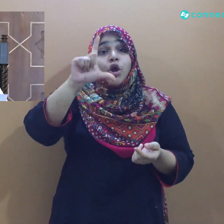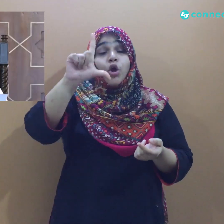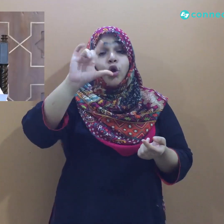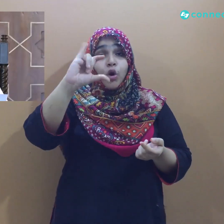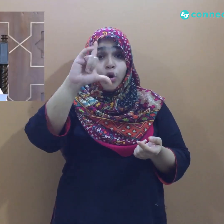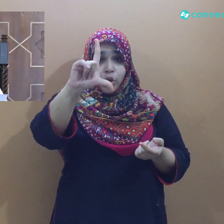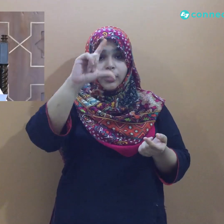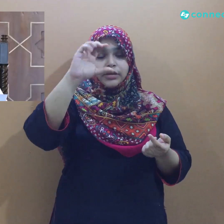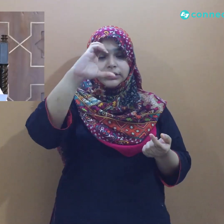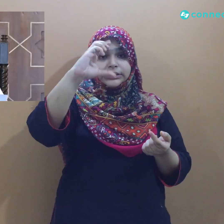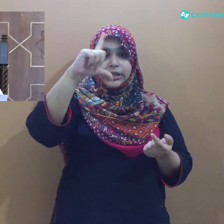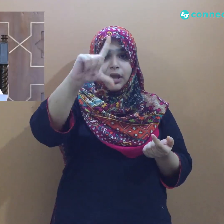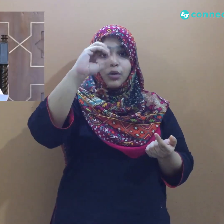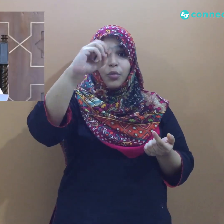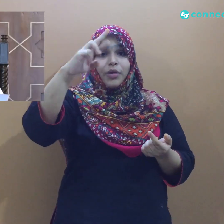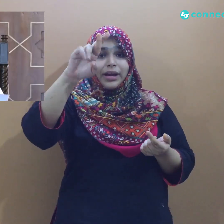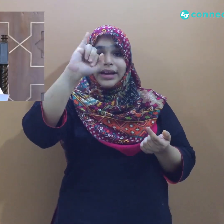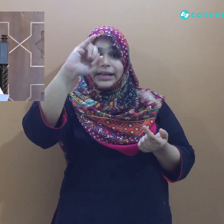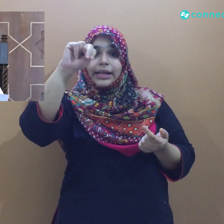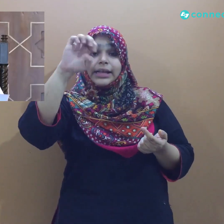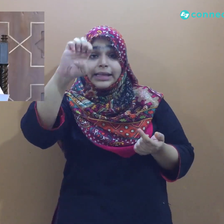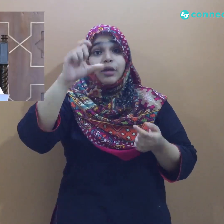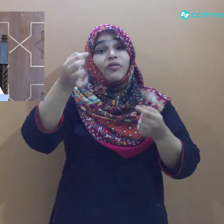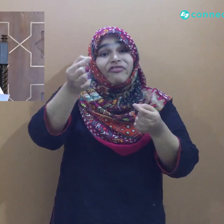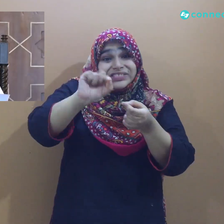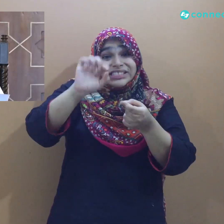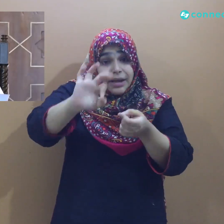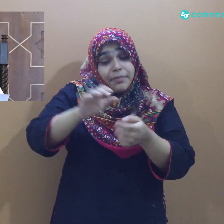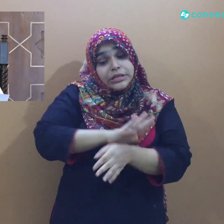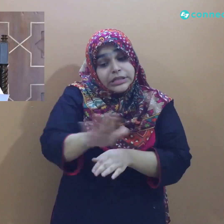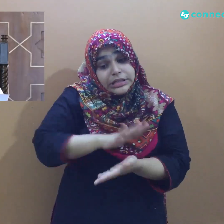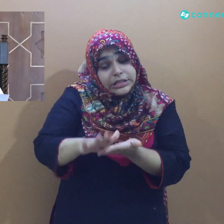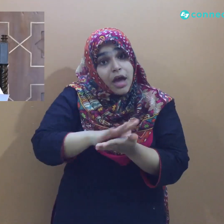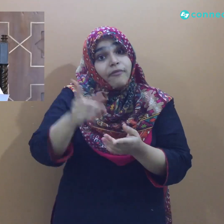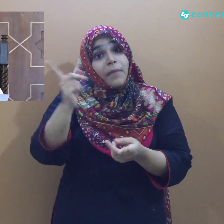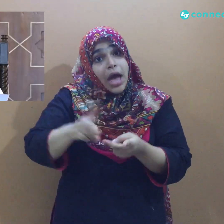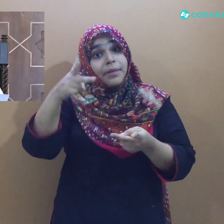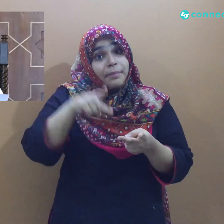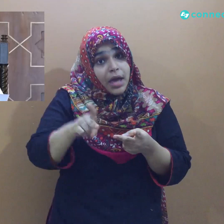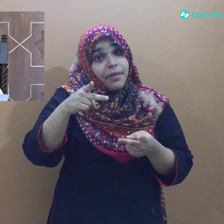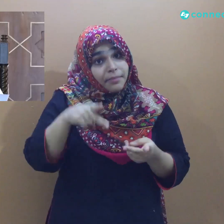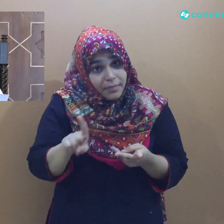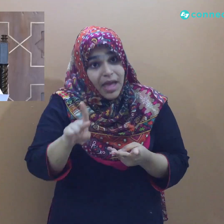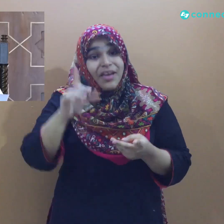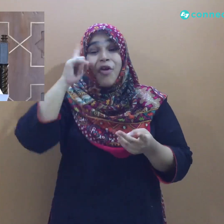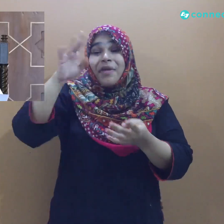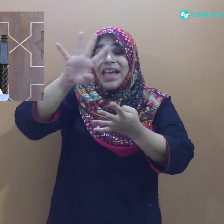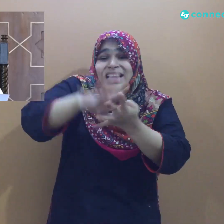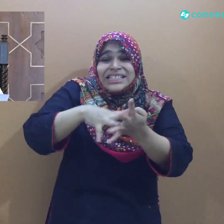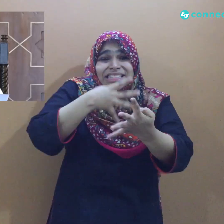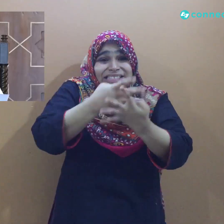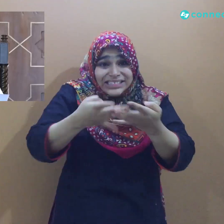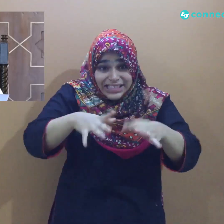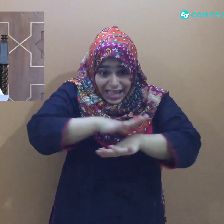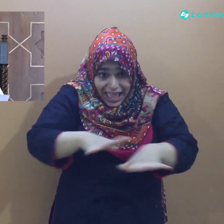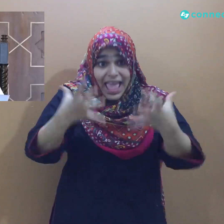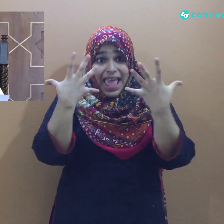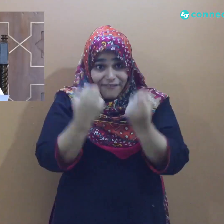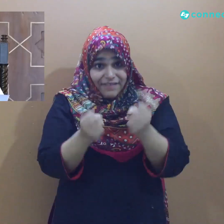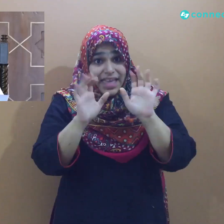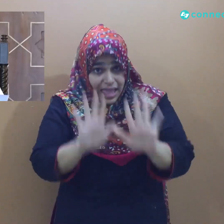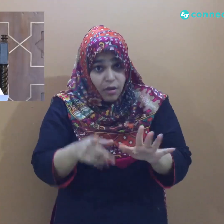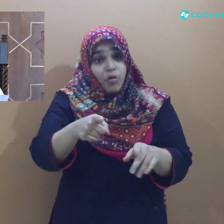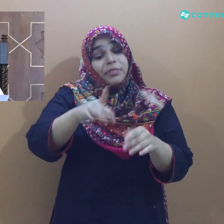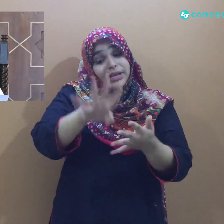اس پانی سے دھویا جائے مسجد کے فرش کو۔ اسی محلول کو استعمال کر کے جہاں چٹائیاں بچھائی جا رہی ہیں